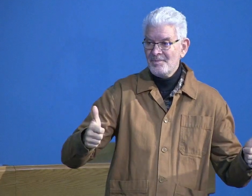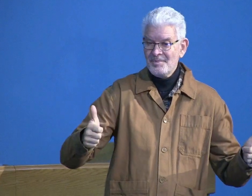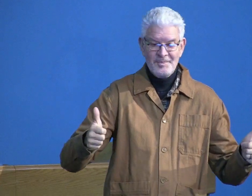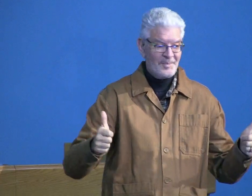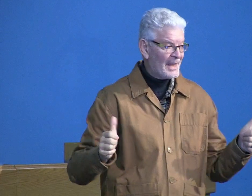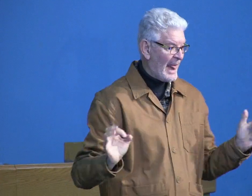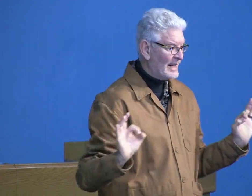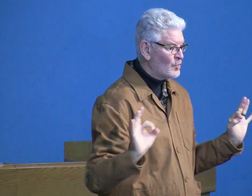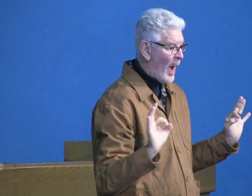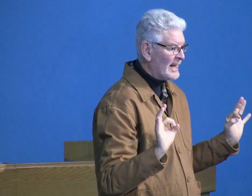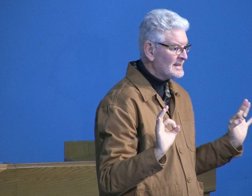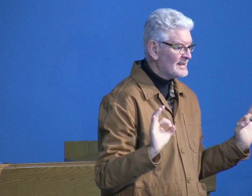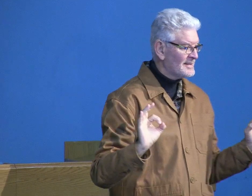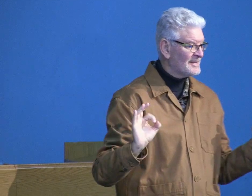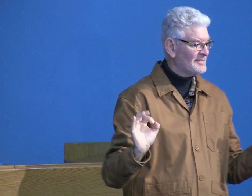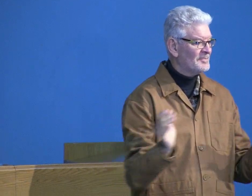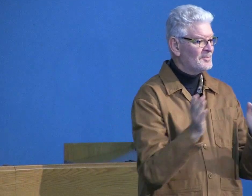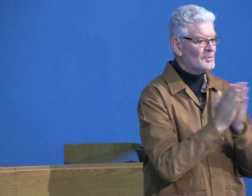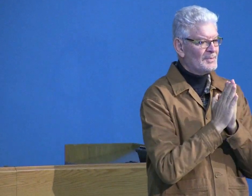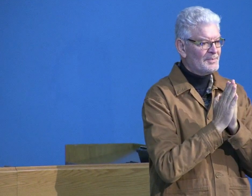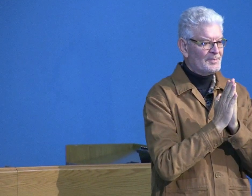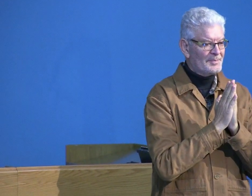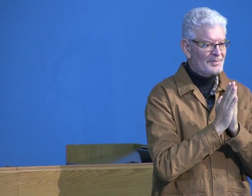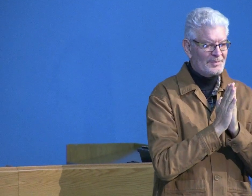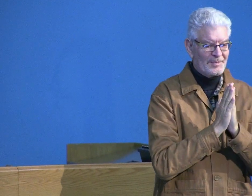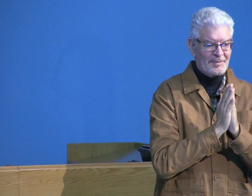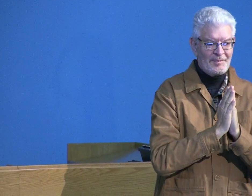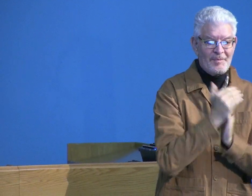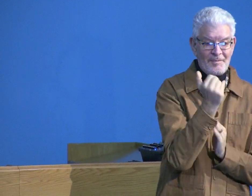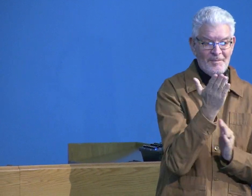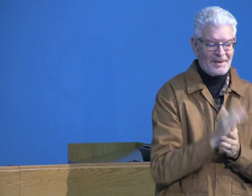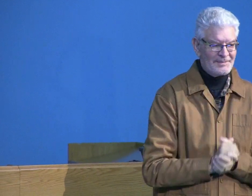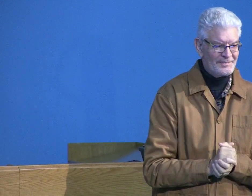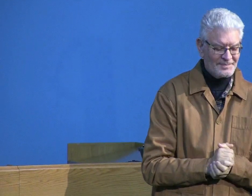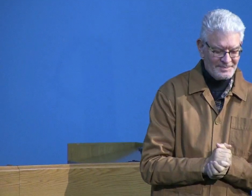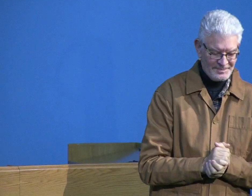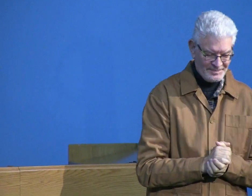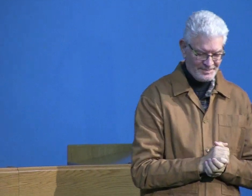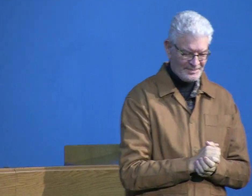gaan nou maar net aan. Is dit reg so? Reg, laat ons saam bid.